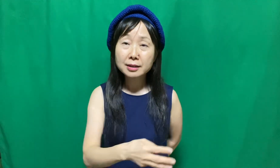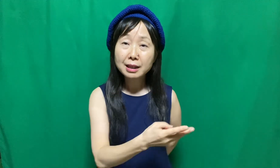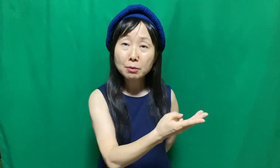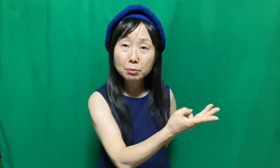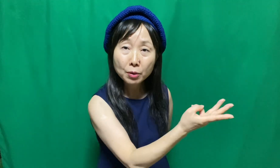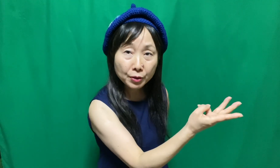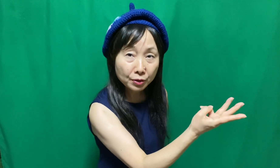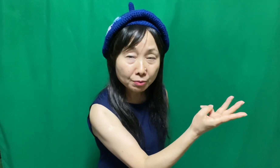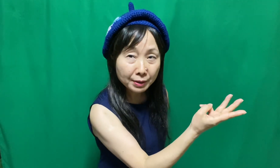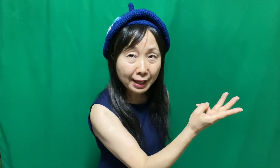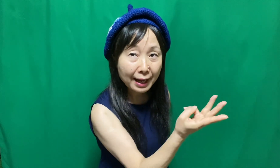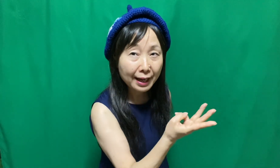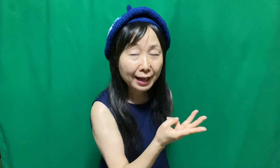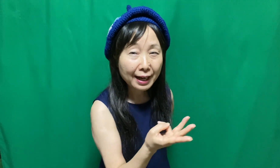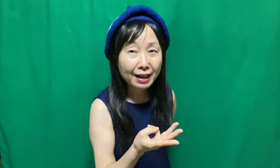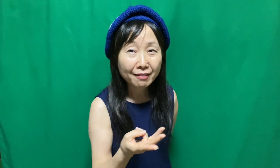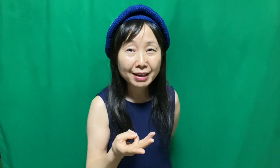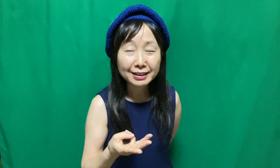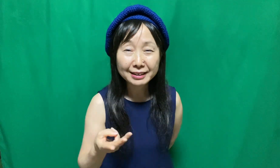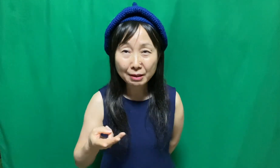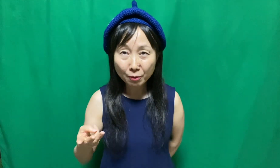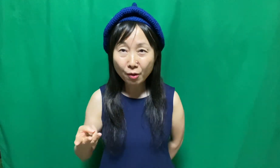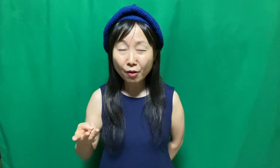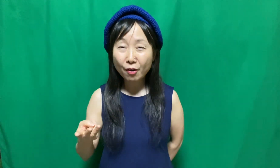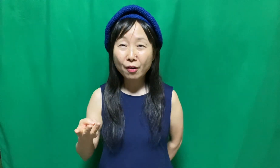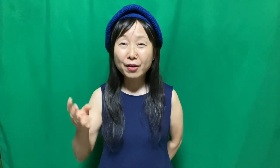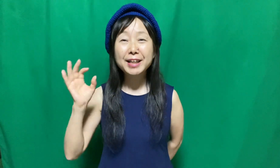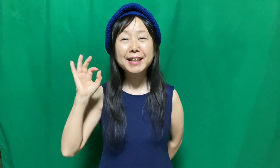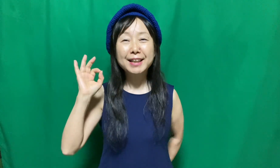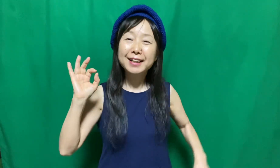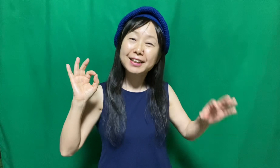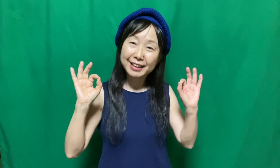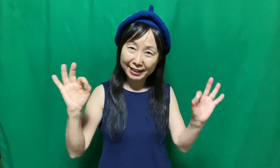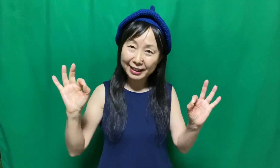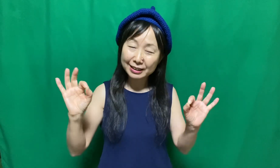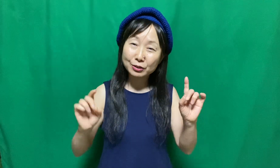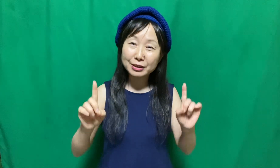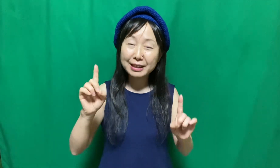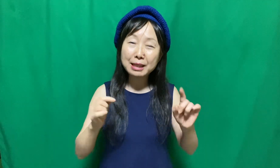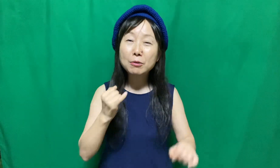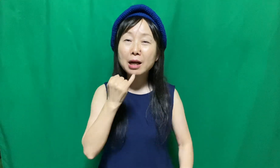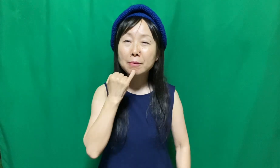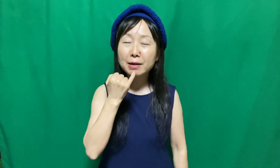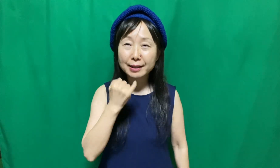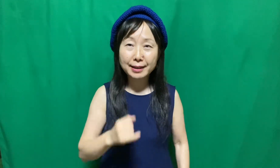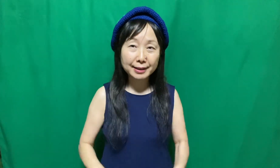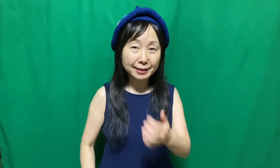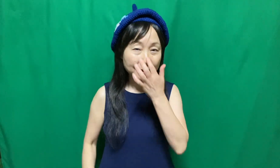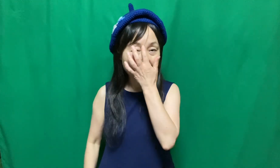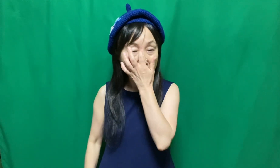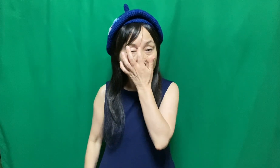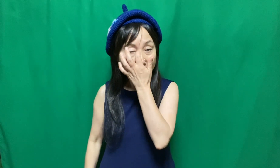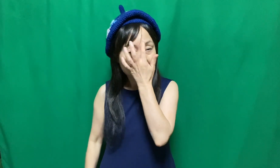三本指で表してもいいです。どちらでも構わないです。